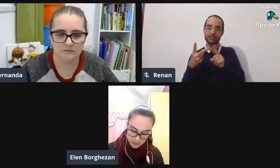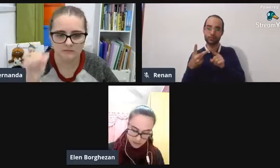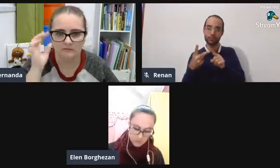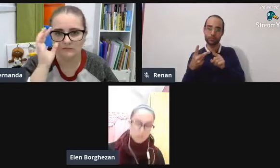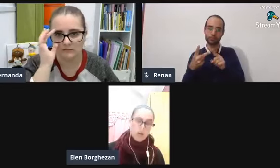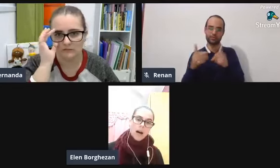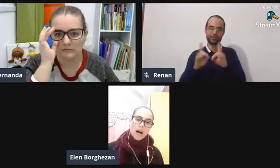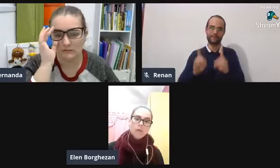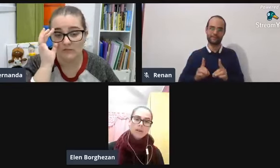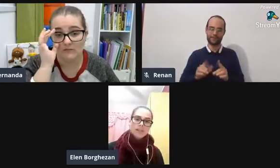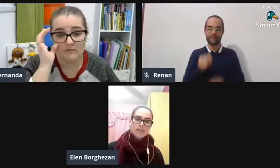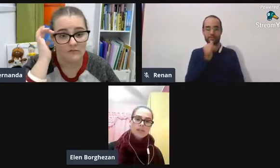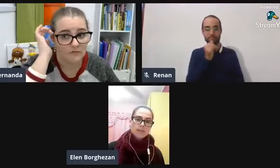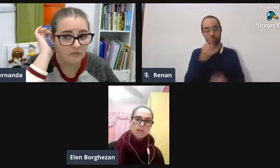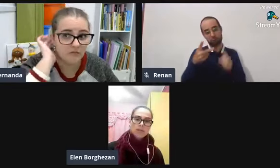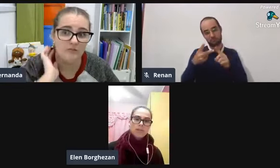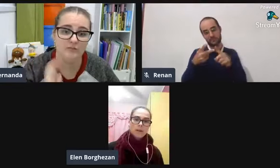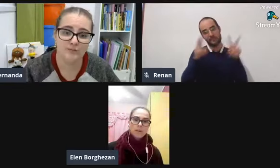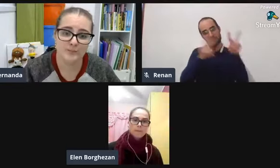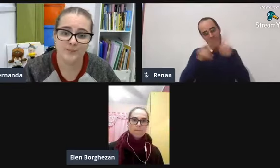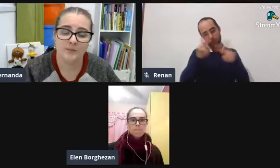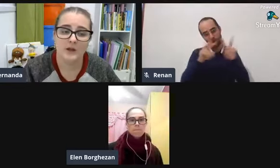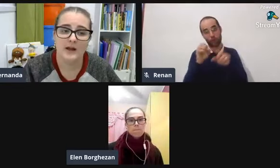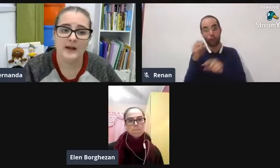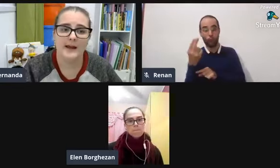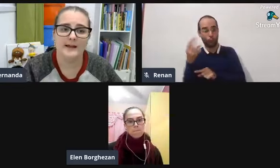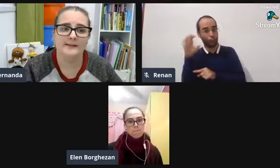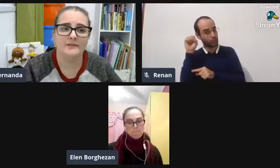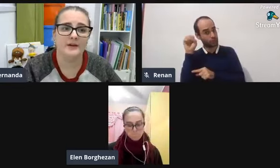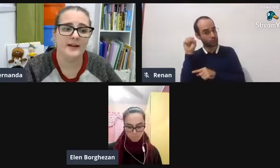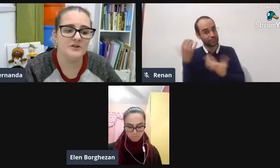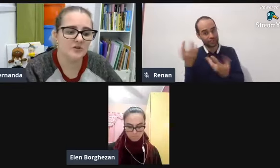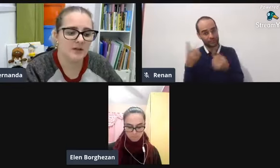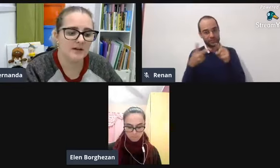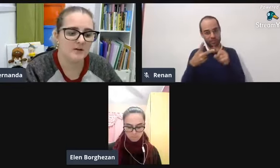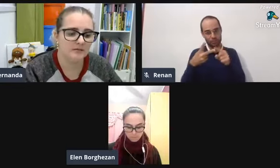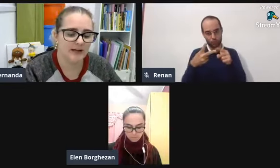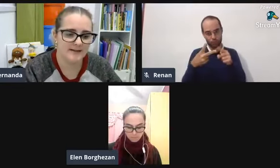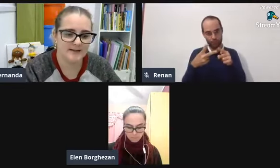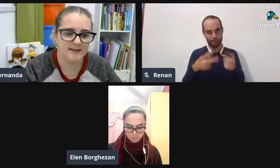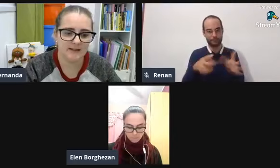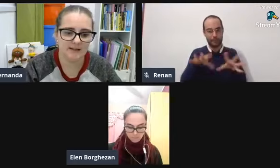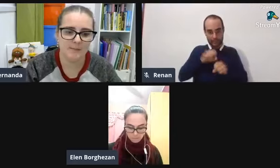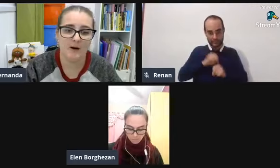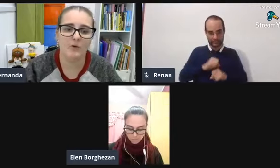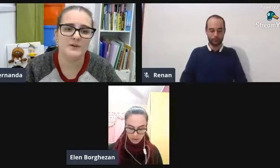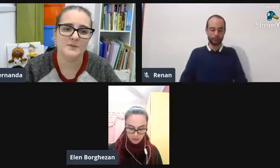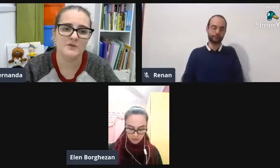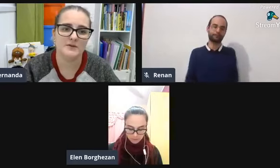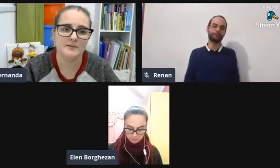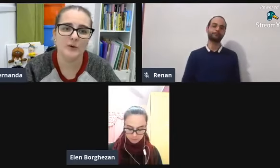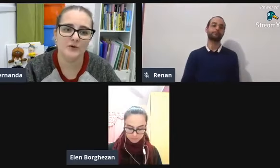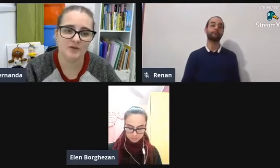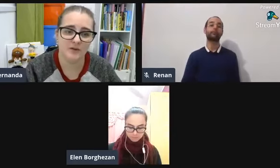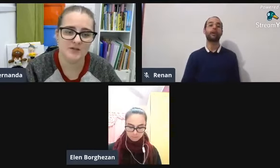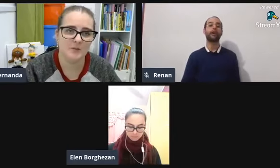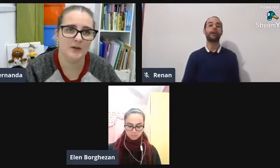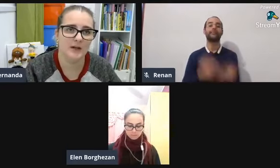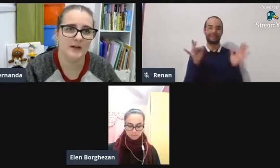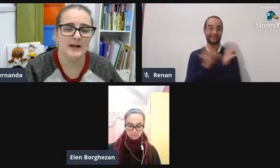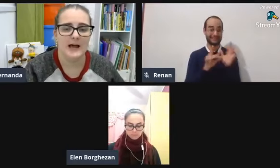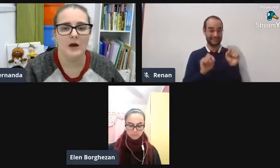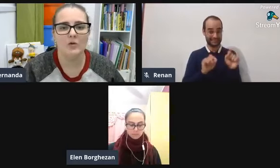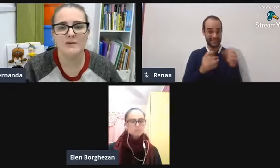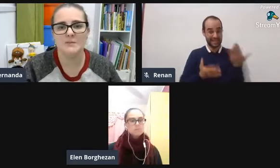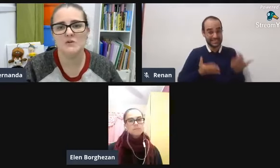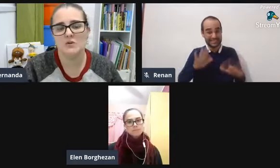a deficiência visual ou a deficiência auditiva. Na verdade, o que acontece? Para algumas pessoas é muito difícil,